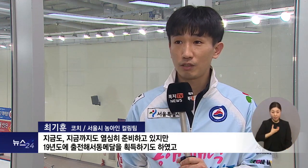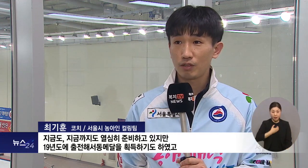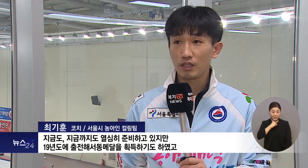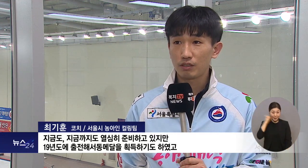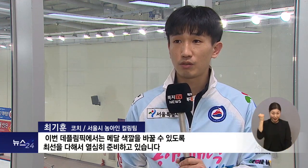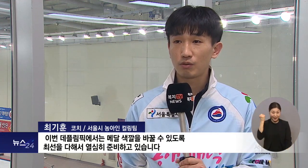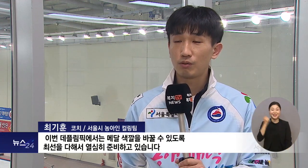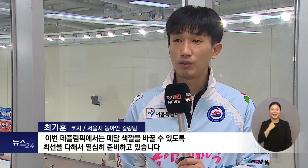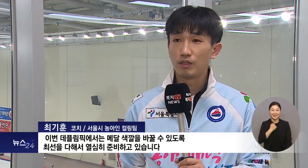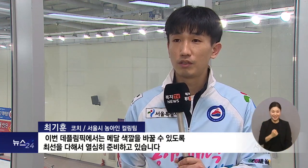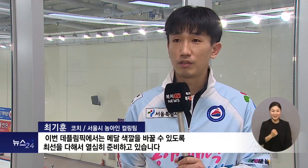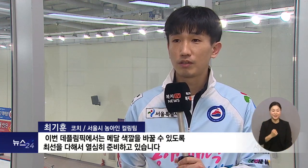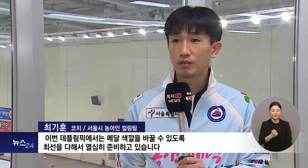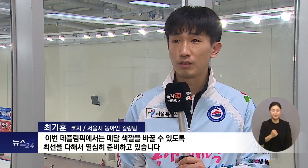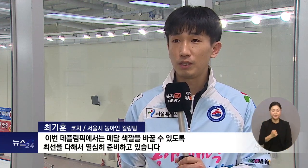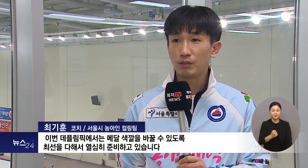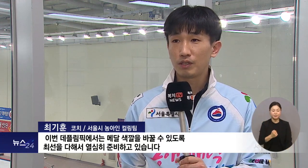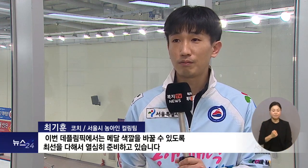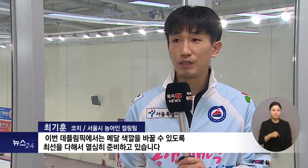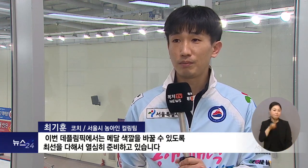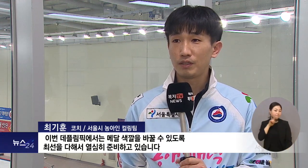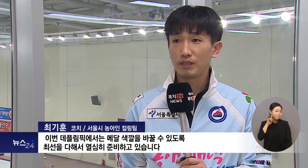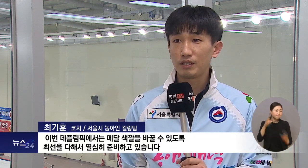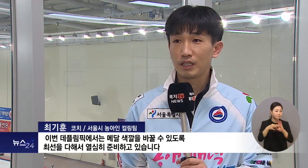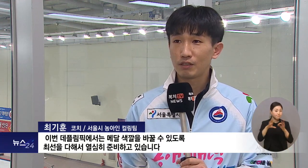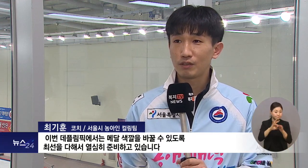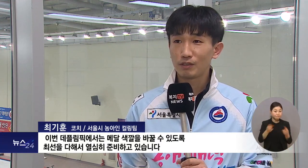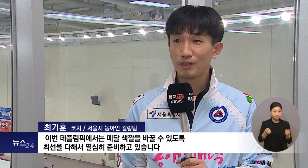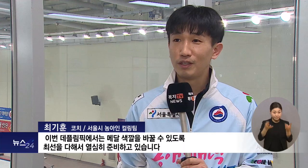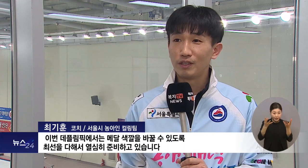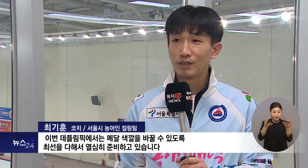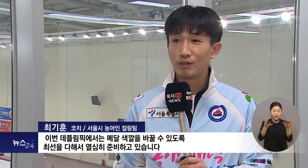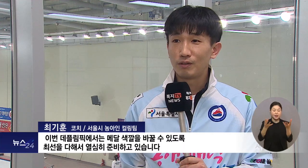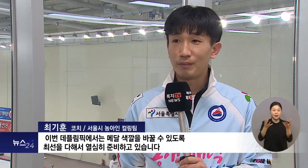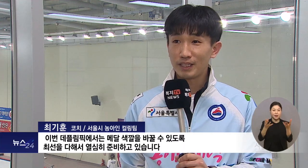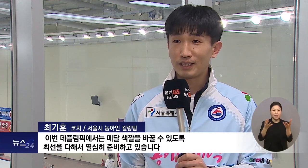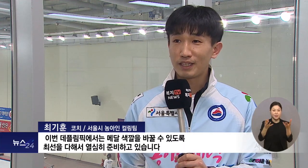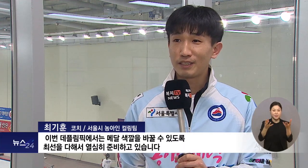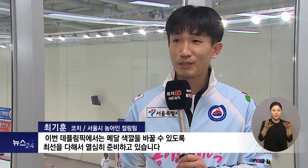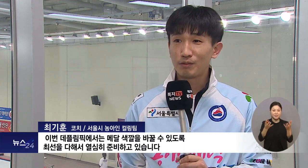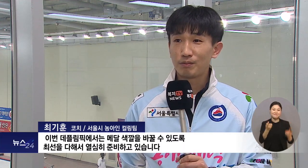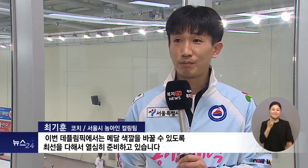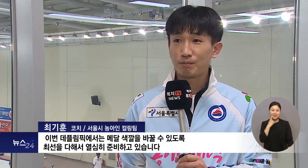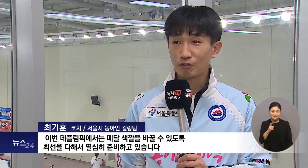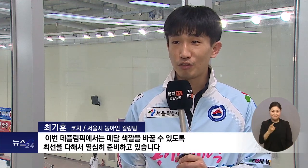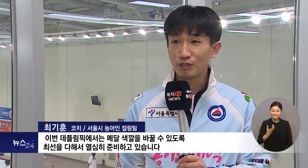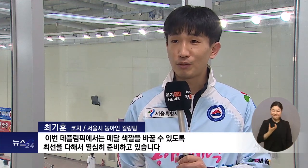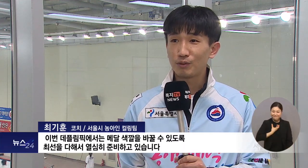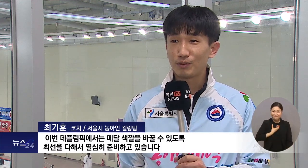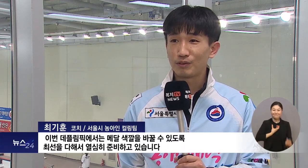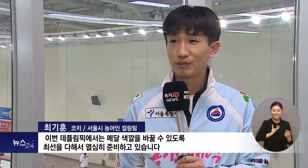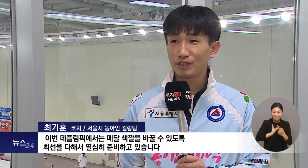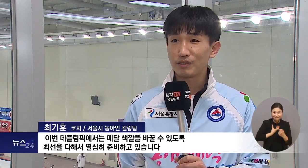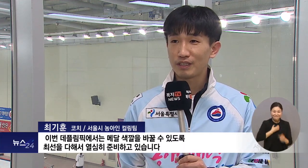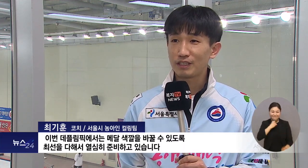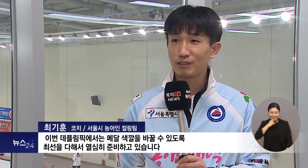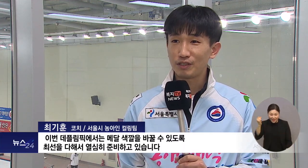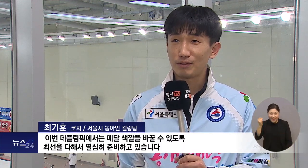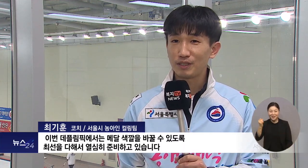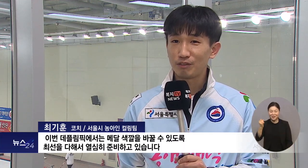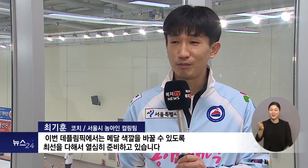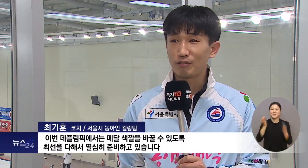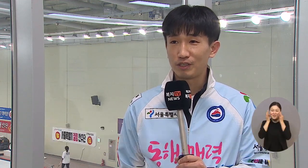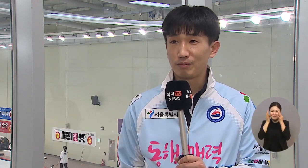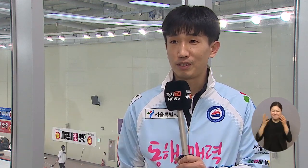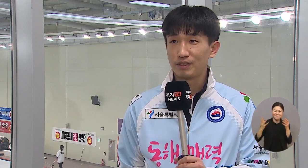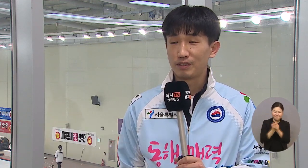획득하기도 하였었고 그래서 이번 데플림픽 그래는 어 메달 색깔을 좀 바꿀 수 있도록 최선을 다해서